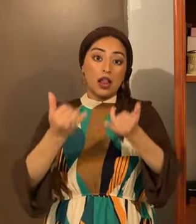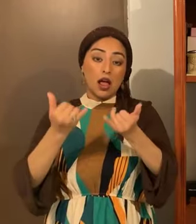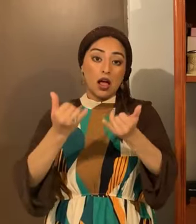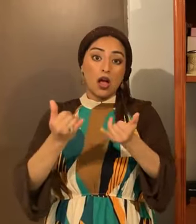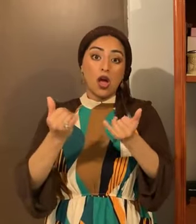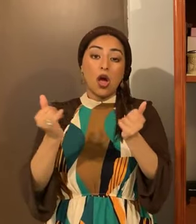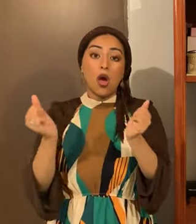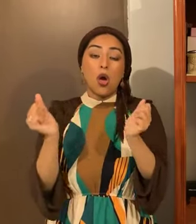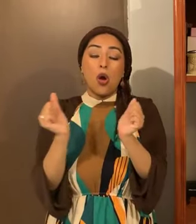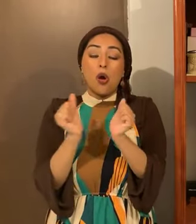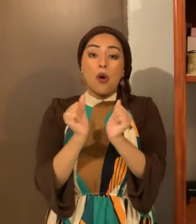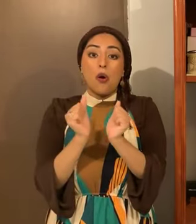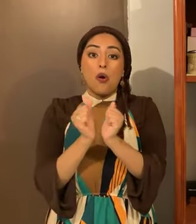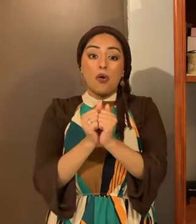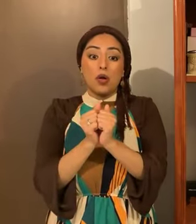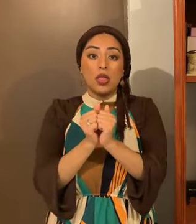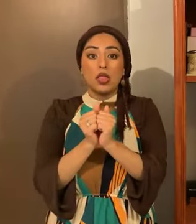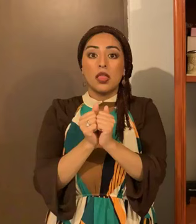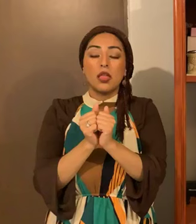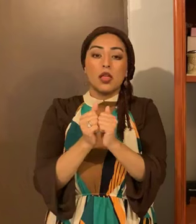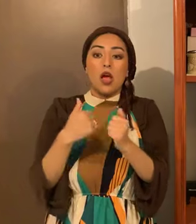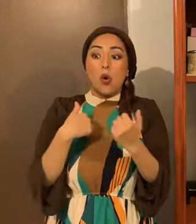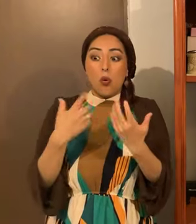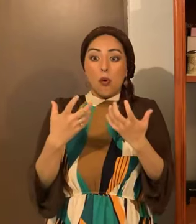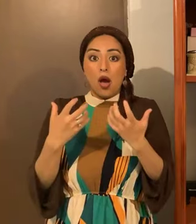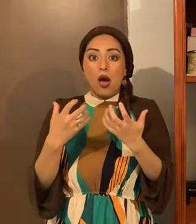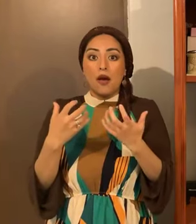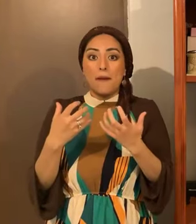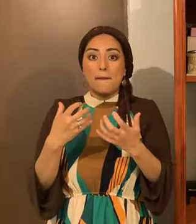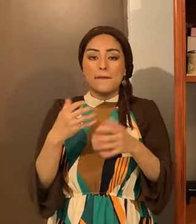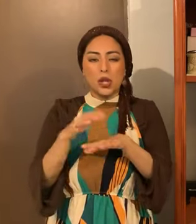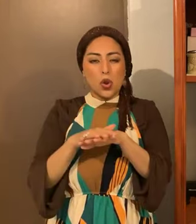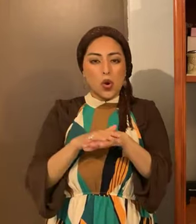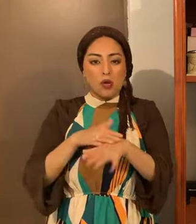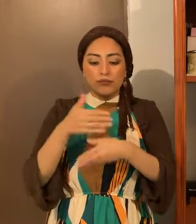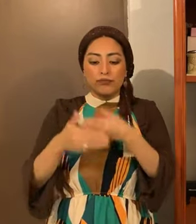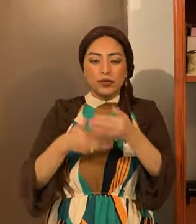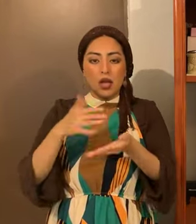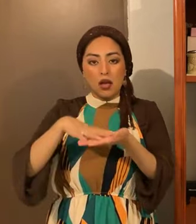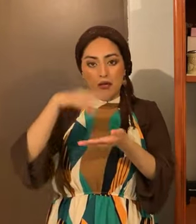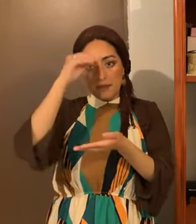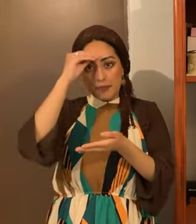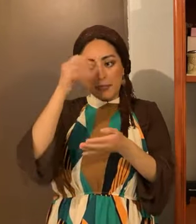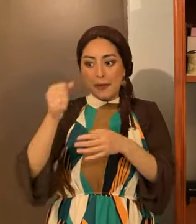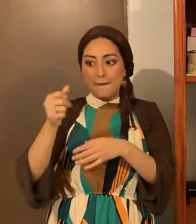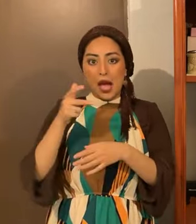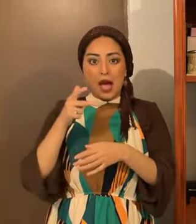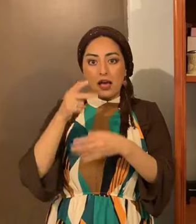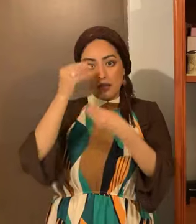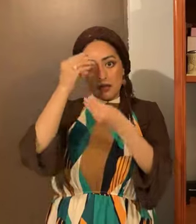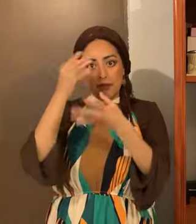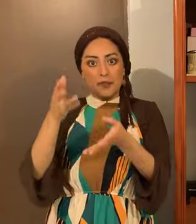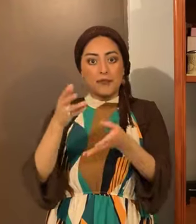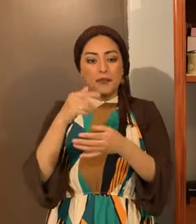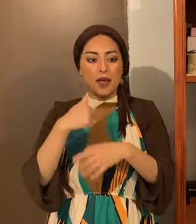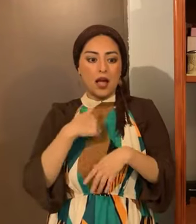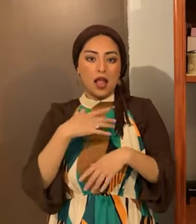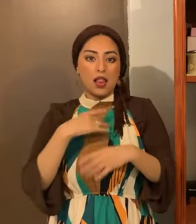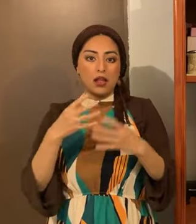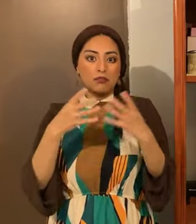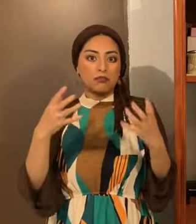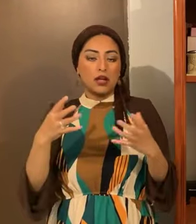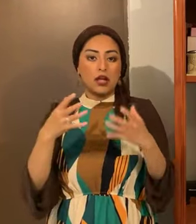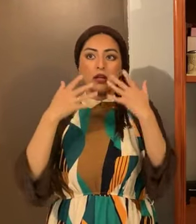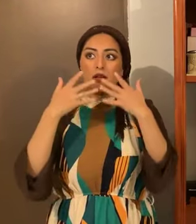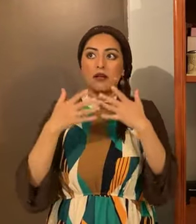que junto con la restauración, poco a poco vayamos recuperando todo eso, porque la verdad es que es muy bonito exaltar